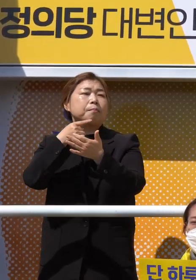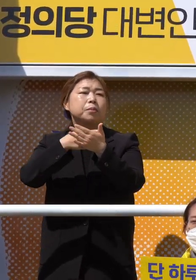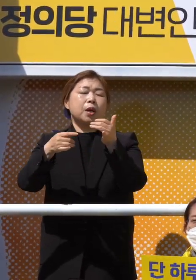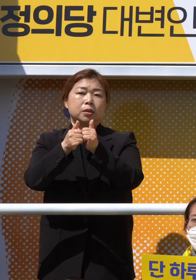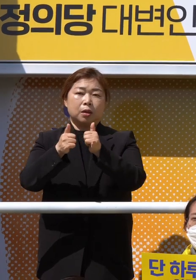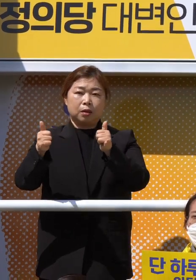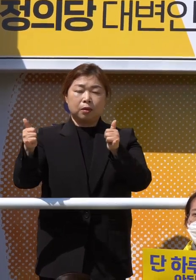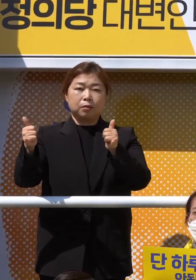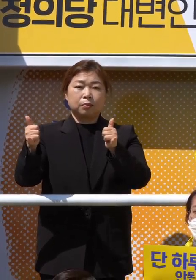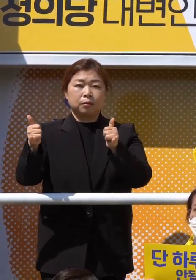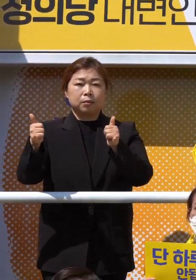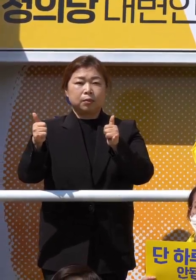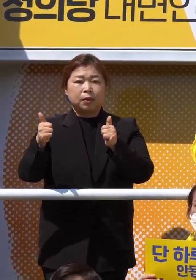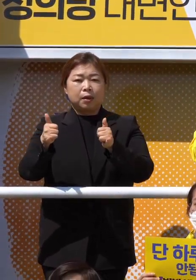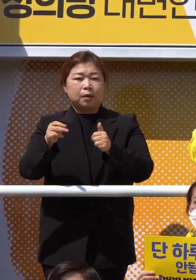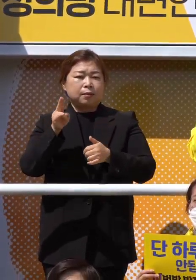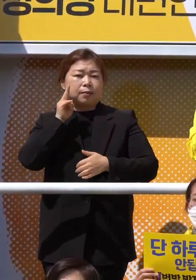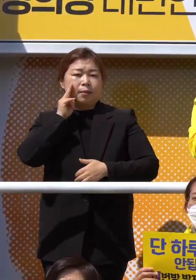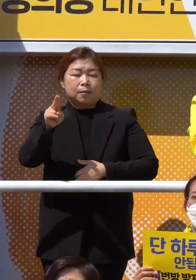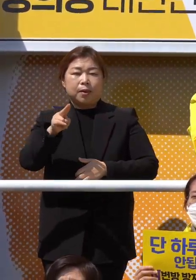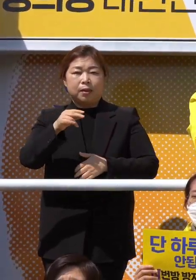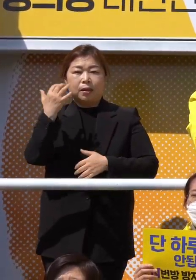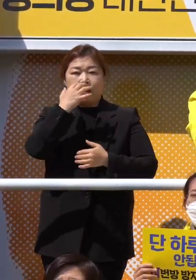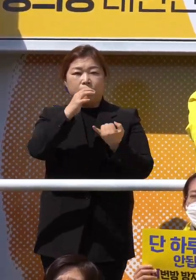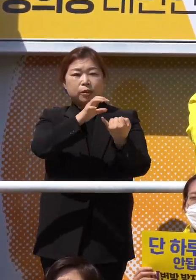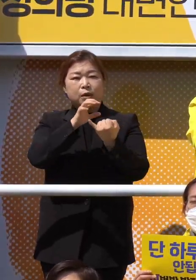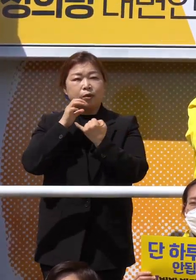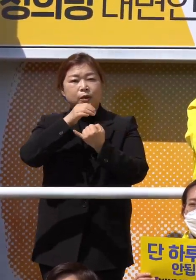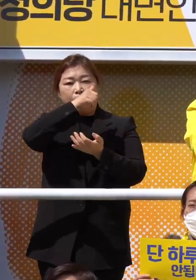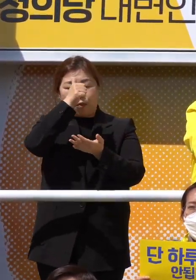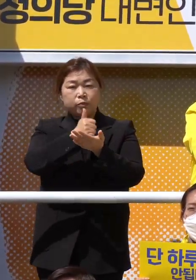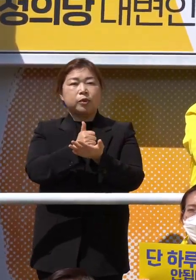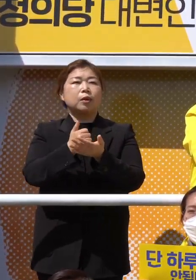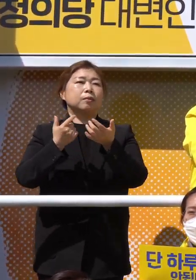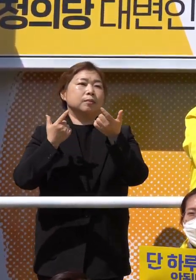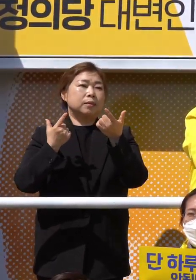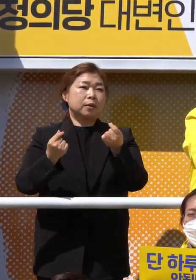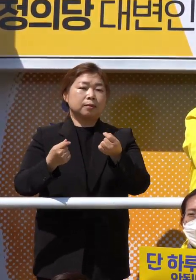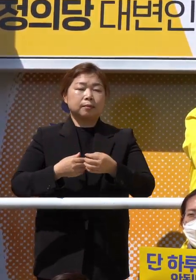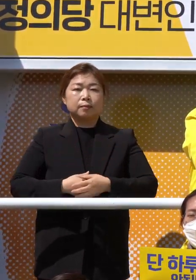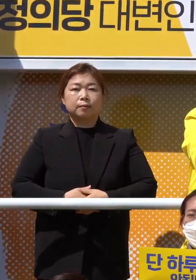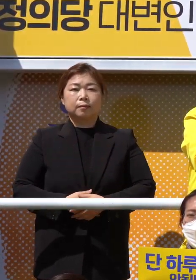피해자인 잔인한 성착취 범죄입니다.